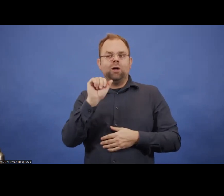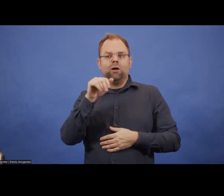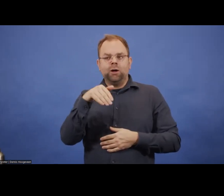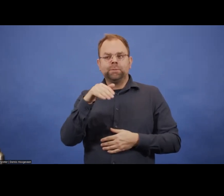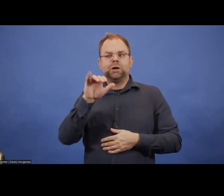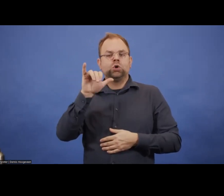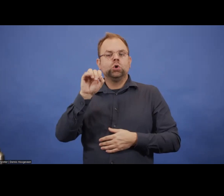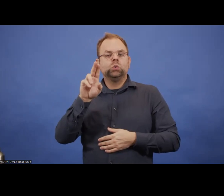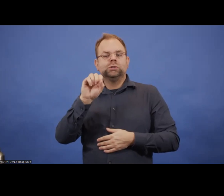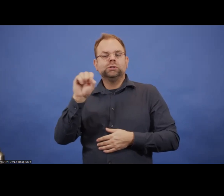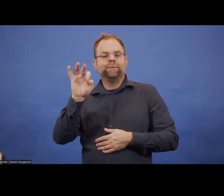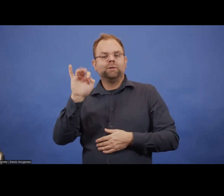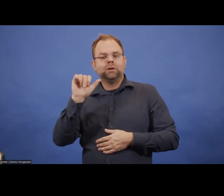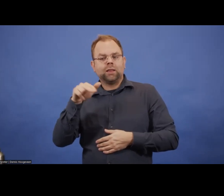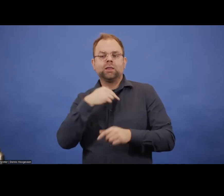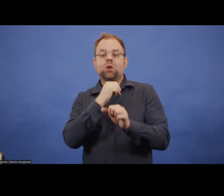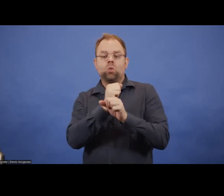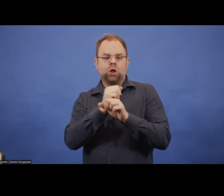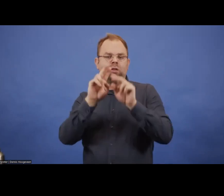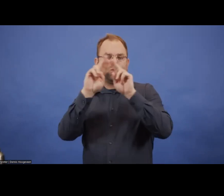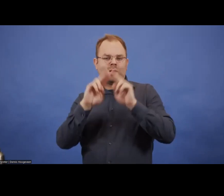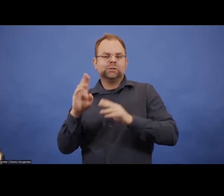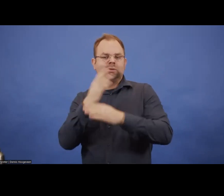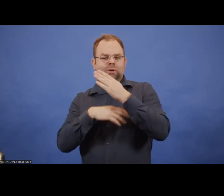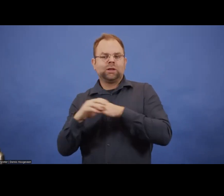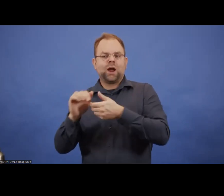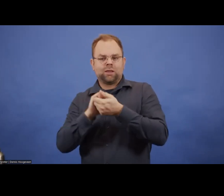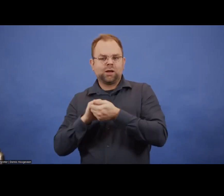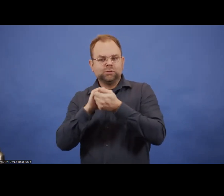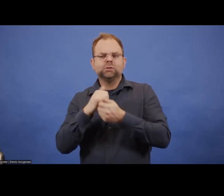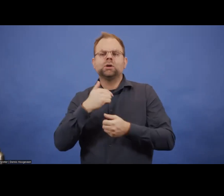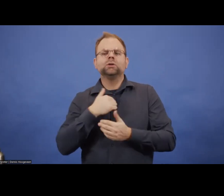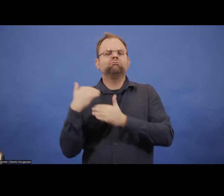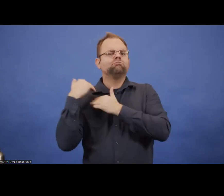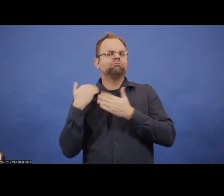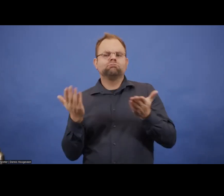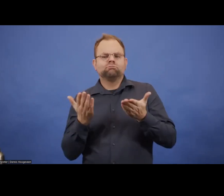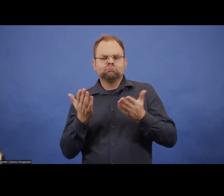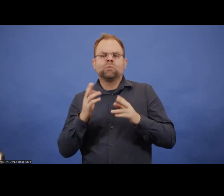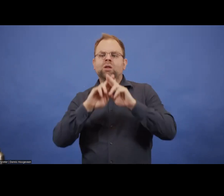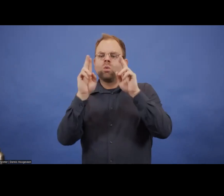coordinar el trabajo de IDA y acción humanitario,